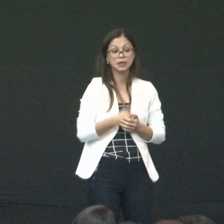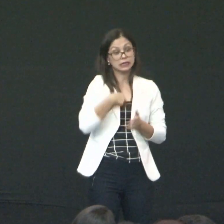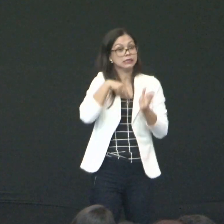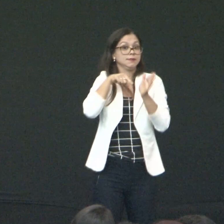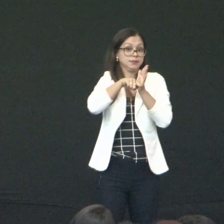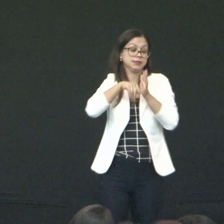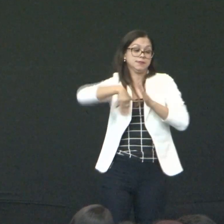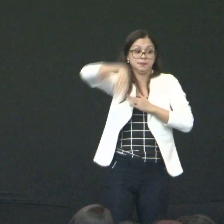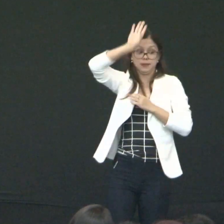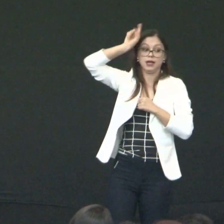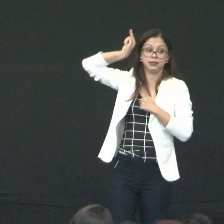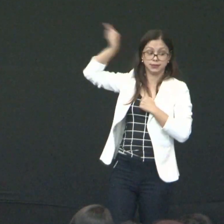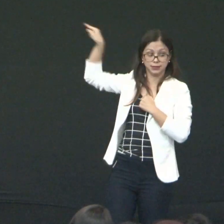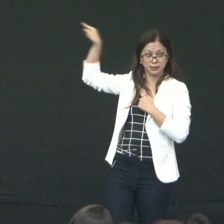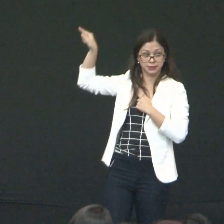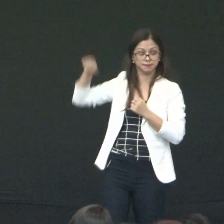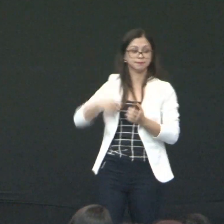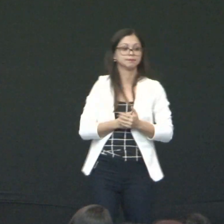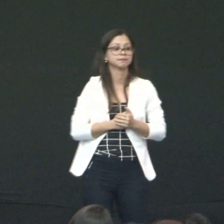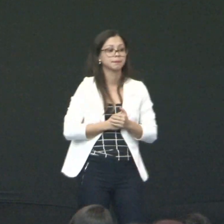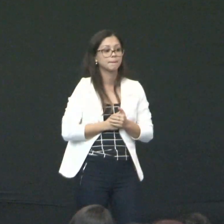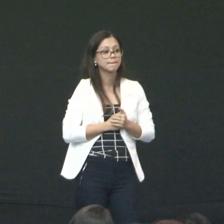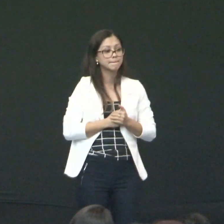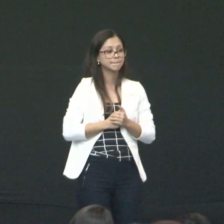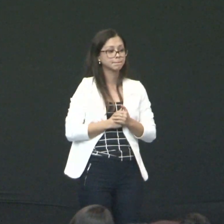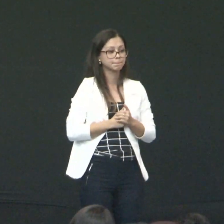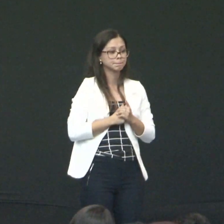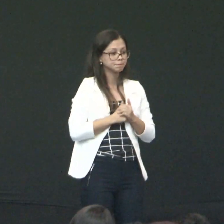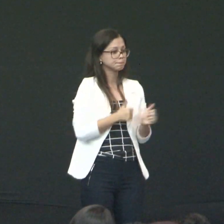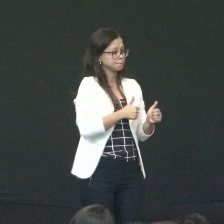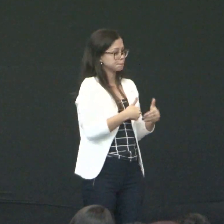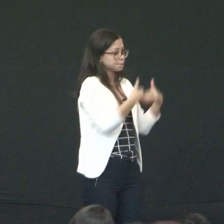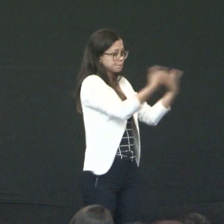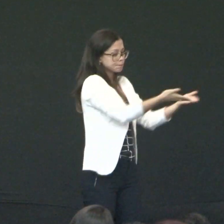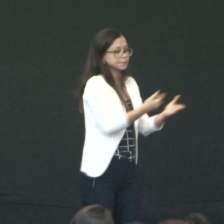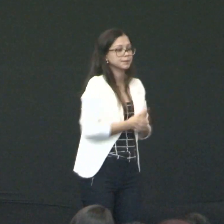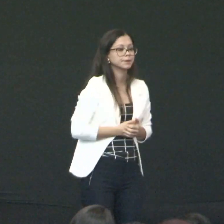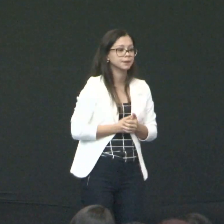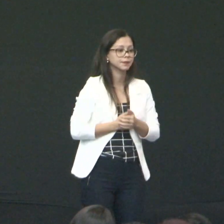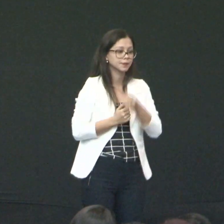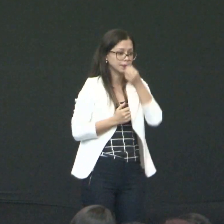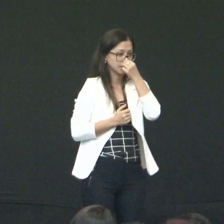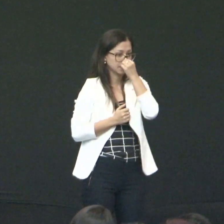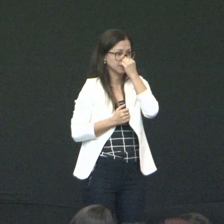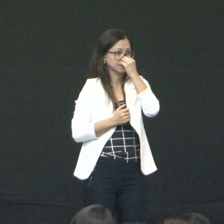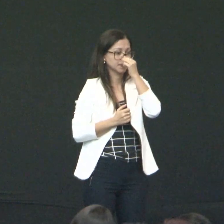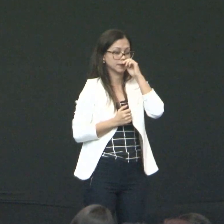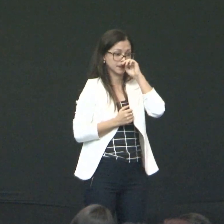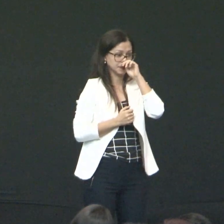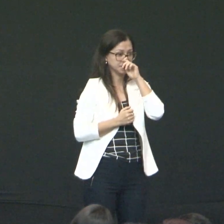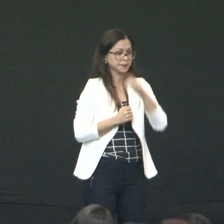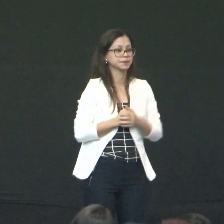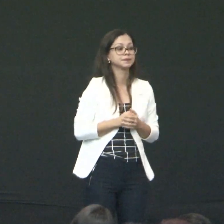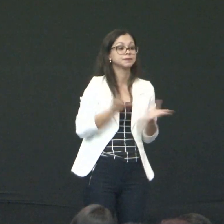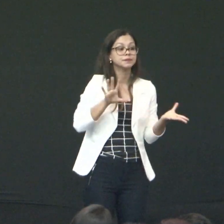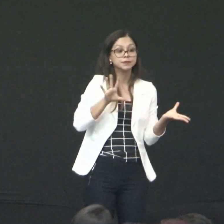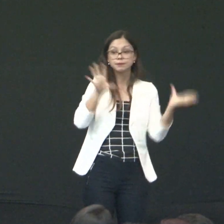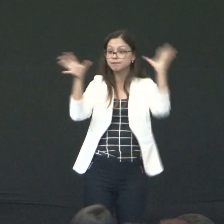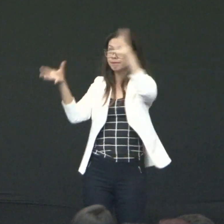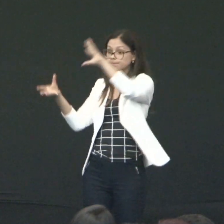está assistindo. Então, a minha pesquisa, o recorte da minha pergunta de pesquisa na minha dissertação, foi voltado para esse